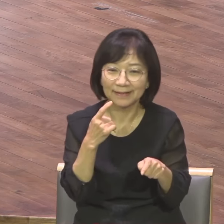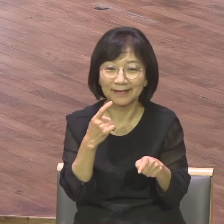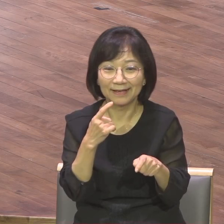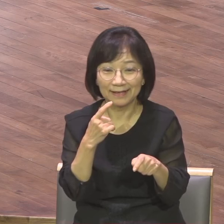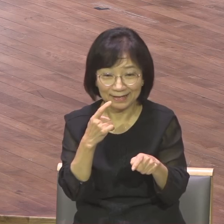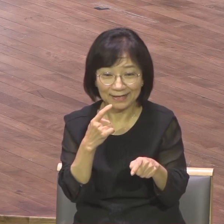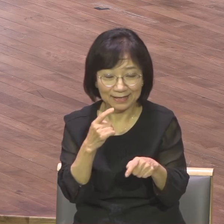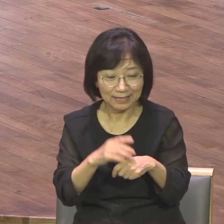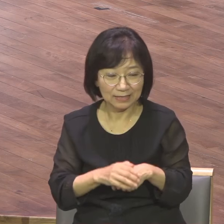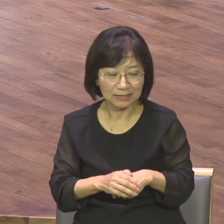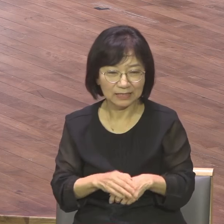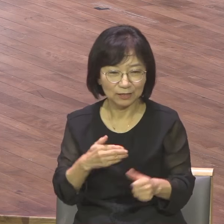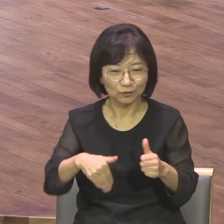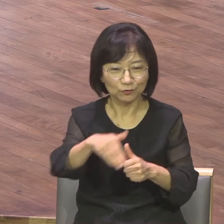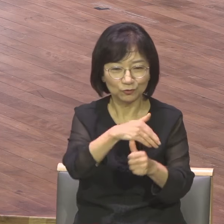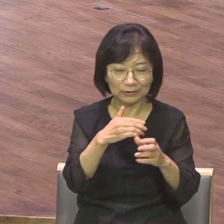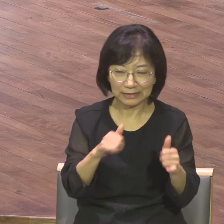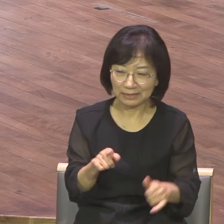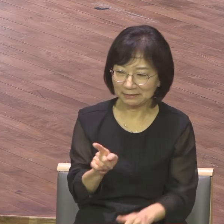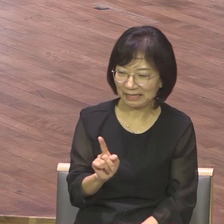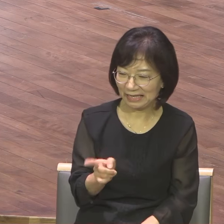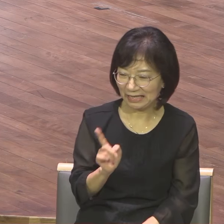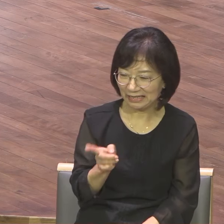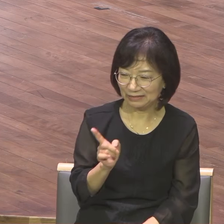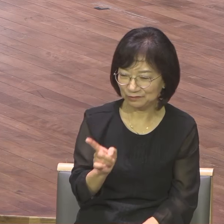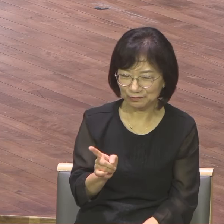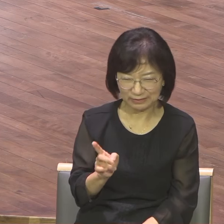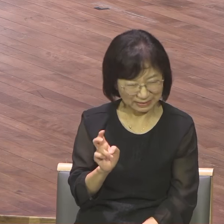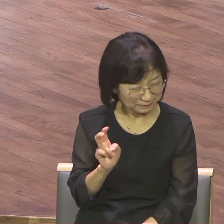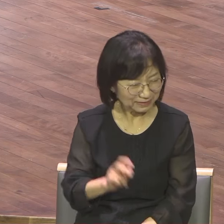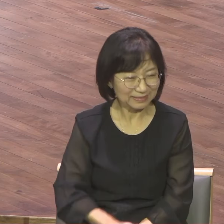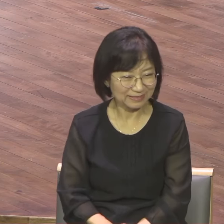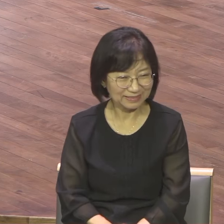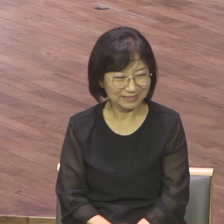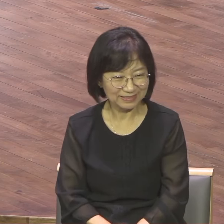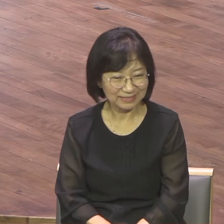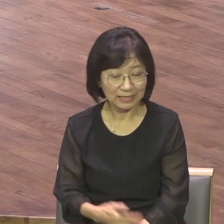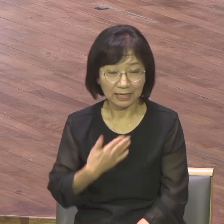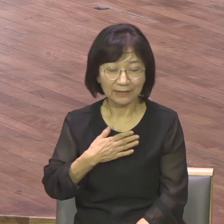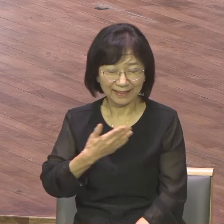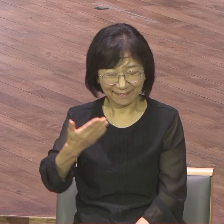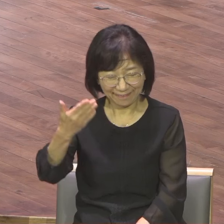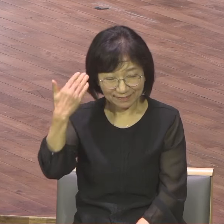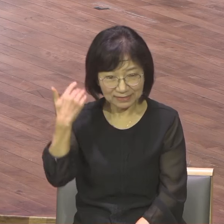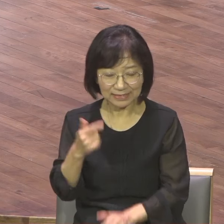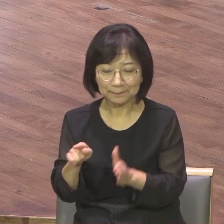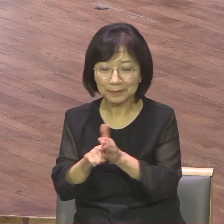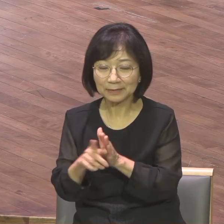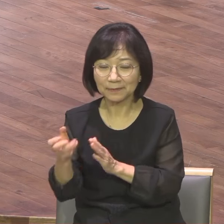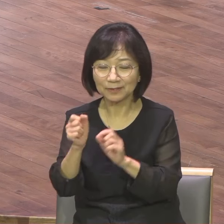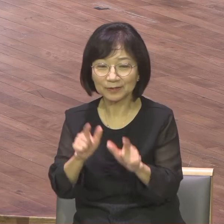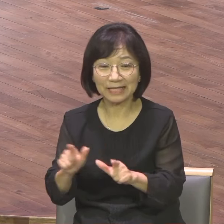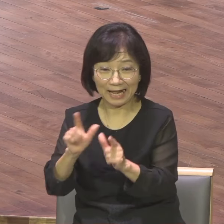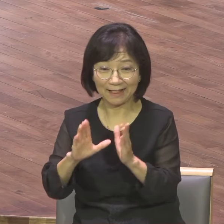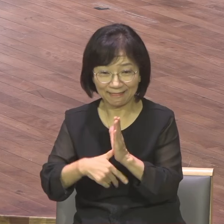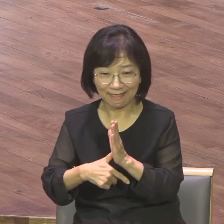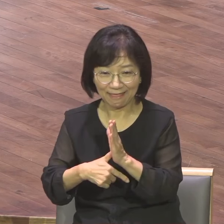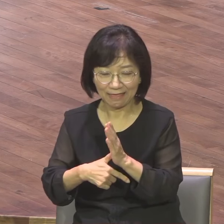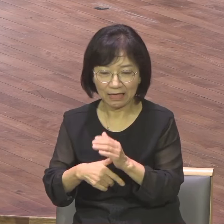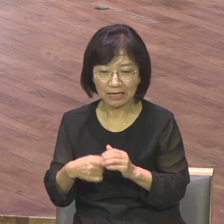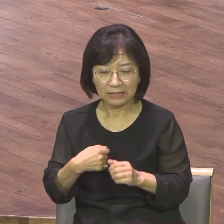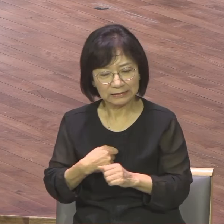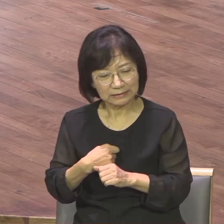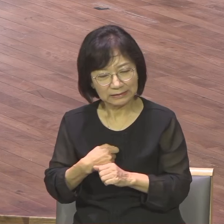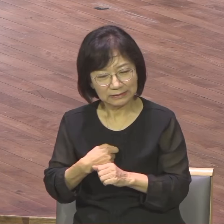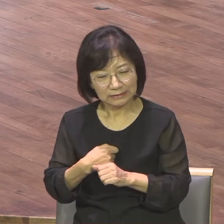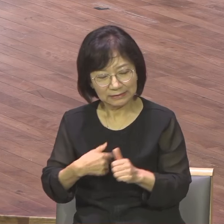분명히 주위에서 비웃을 거예요. 제가 그랬어요. 그렇게 믿음으로 살려고 하니까 주위의 환경하고 안 맞는